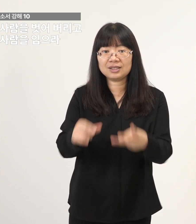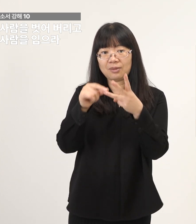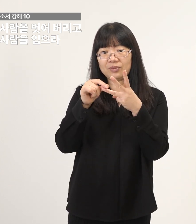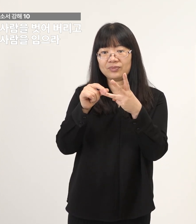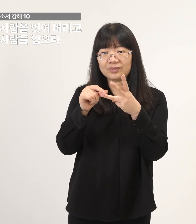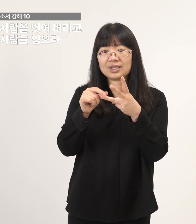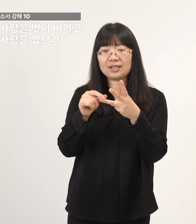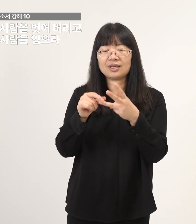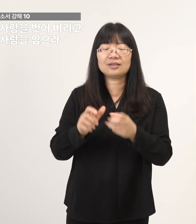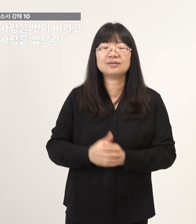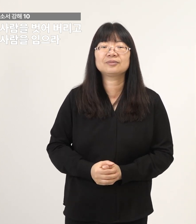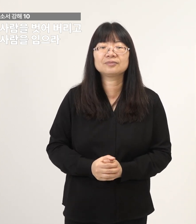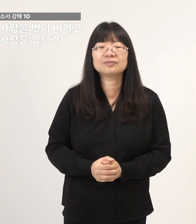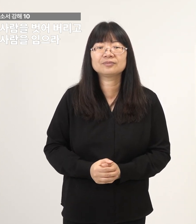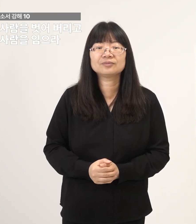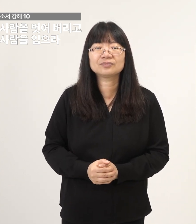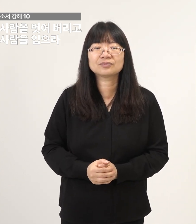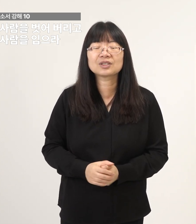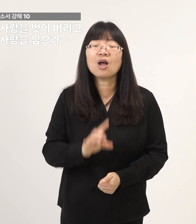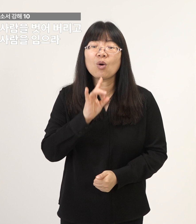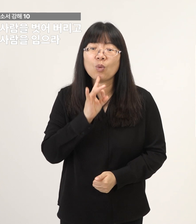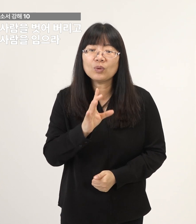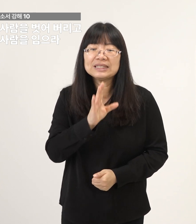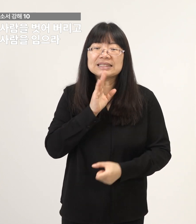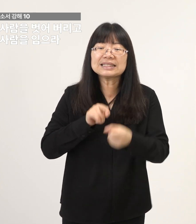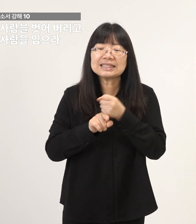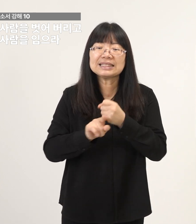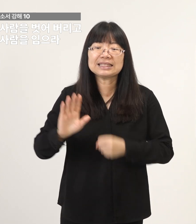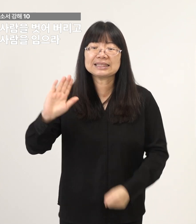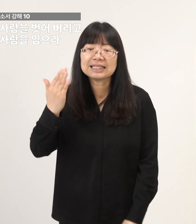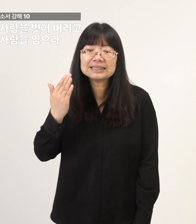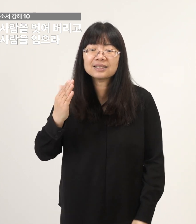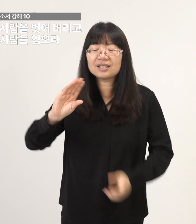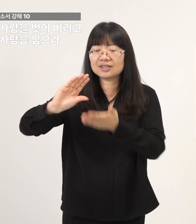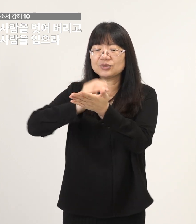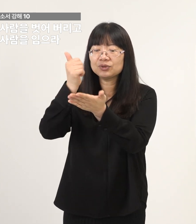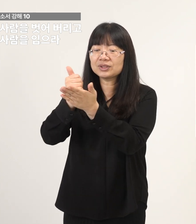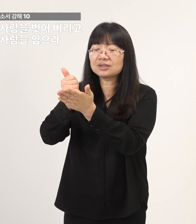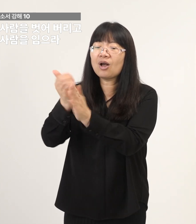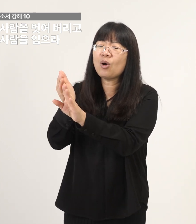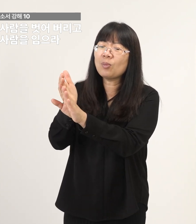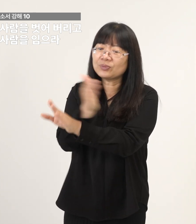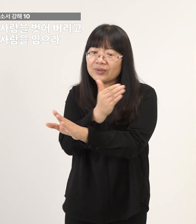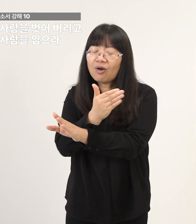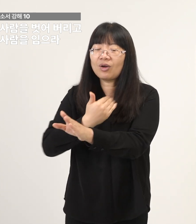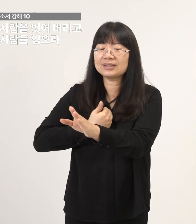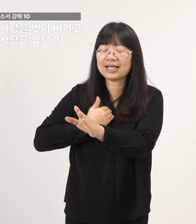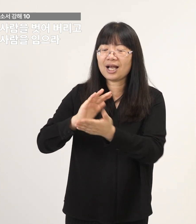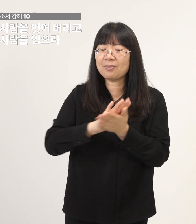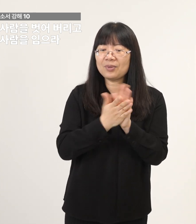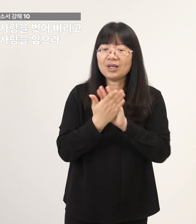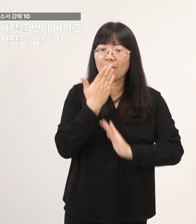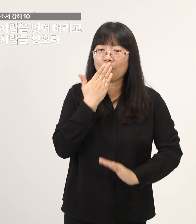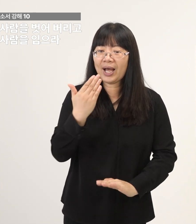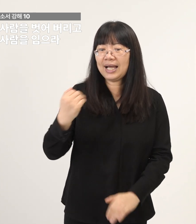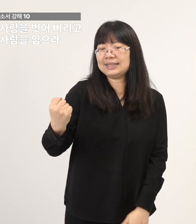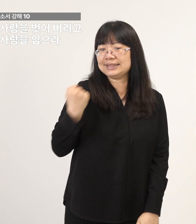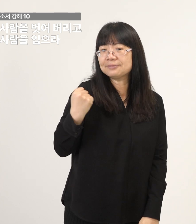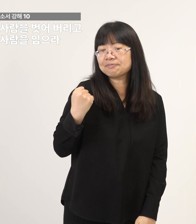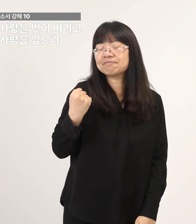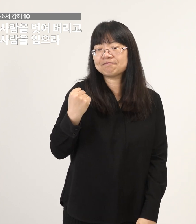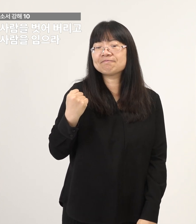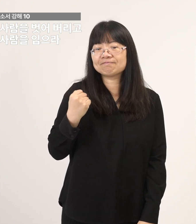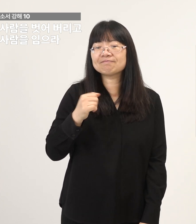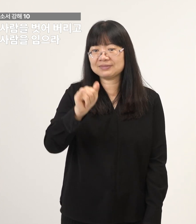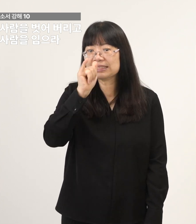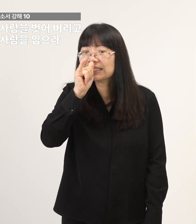같이 시작. 오직 진리이신 그리스도에게서 나온다. 그래서 갈라디아서 2장에서 뭐라